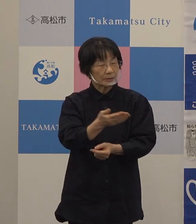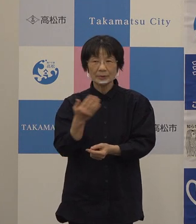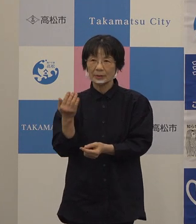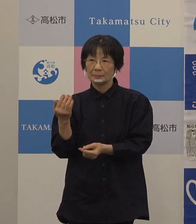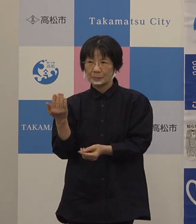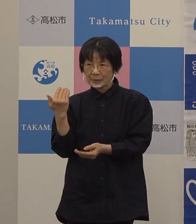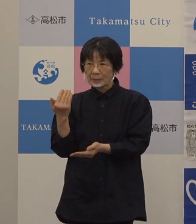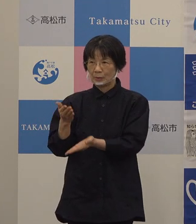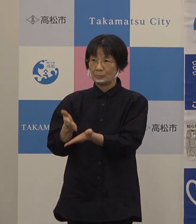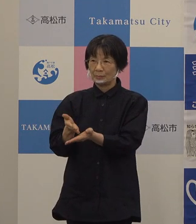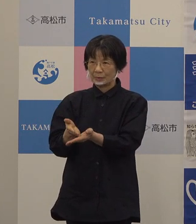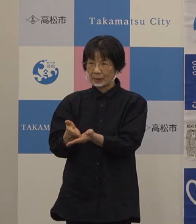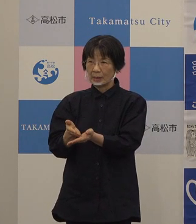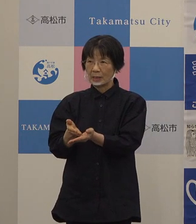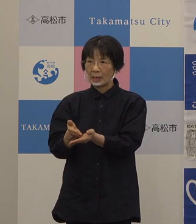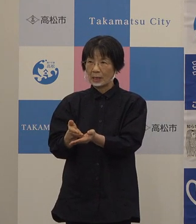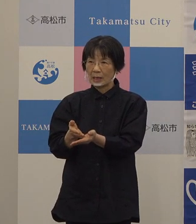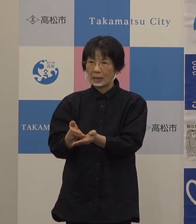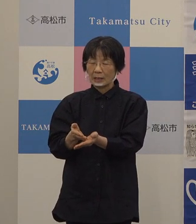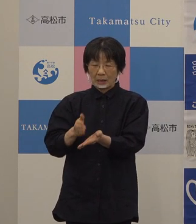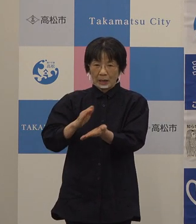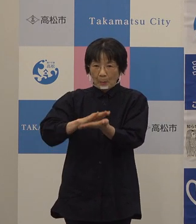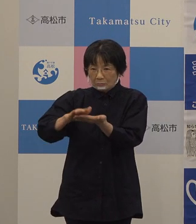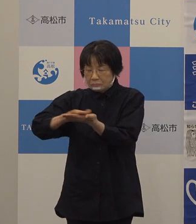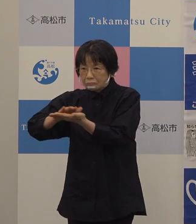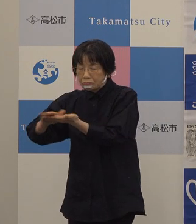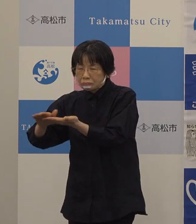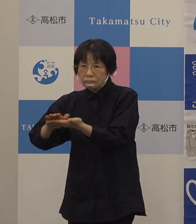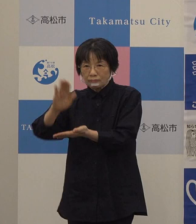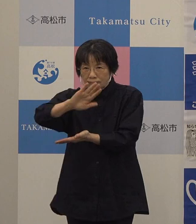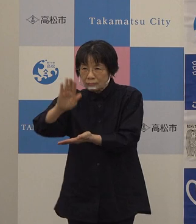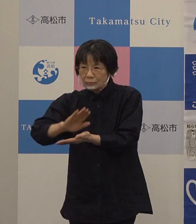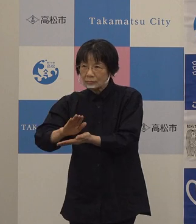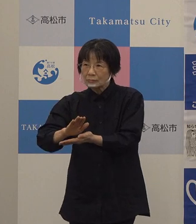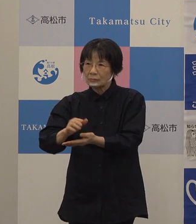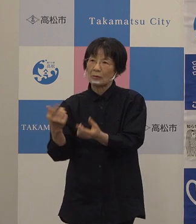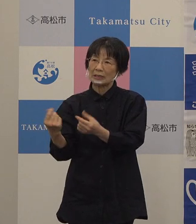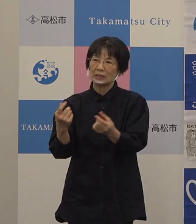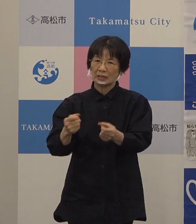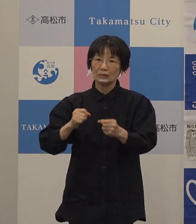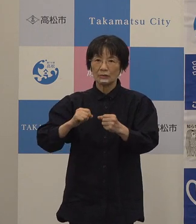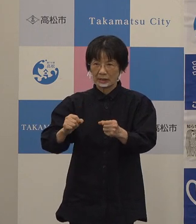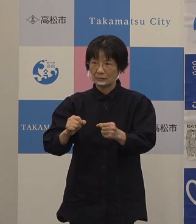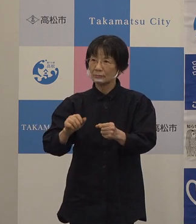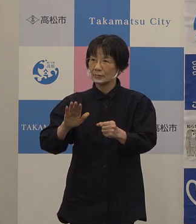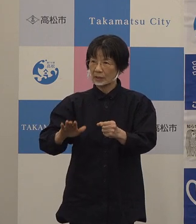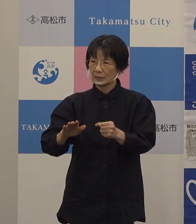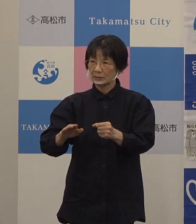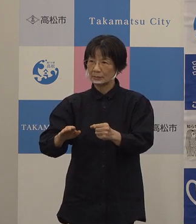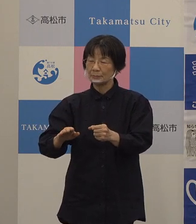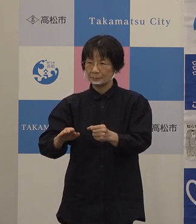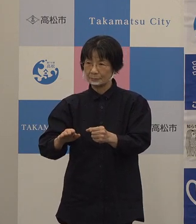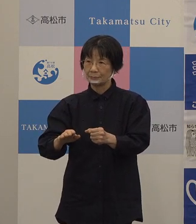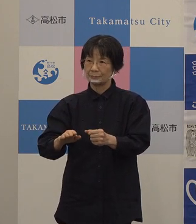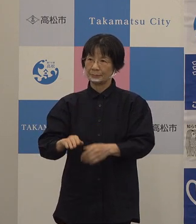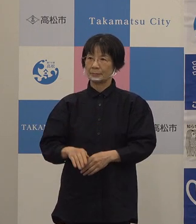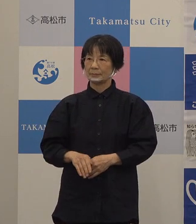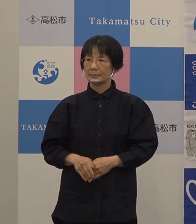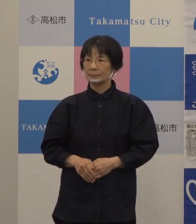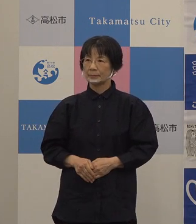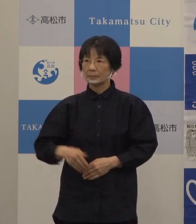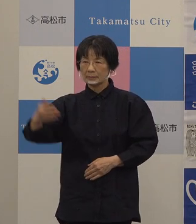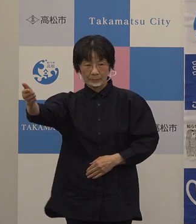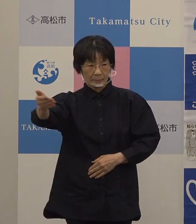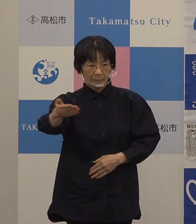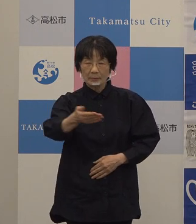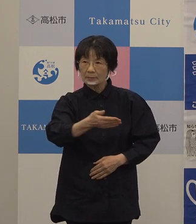取扱い指針の徹底ということを確認はいたしております。 あと1点、その市民のですね、満